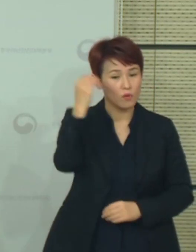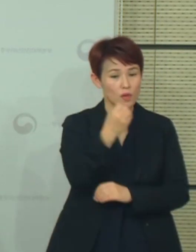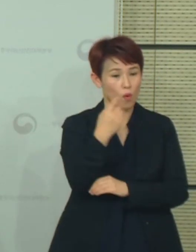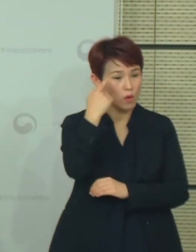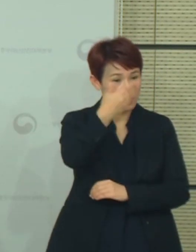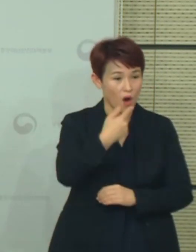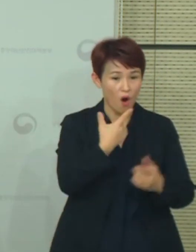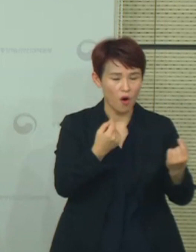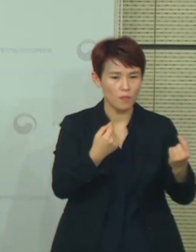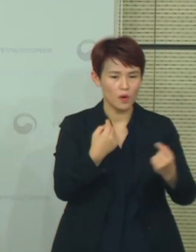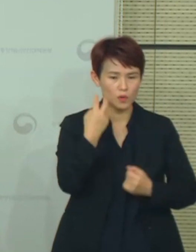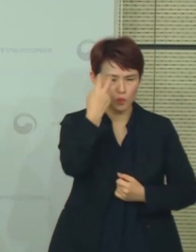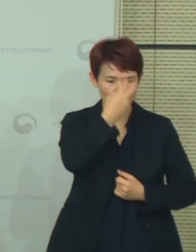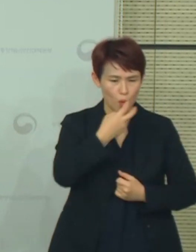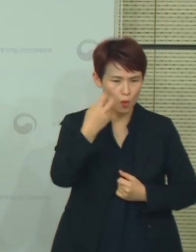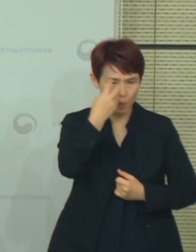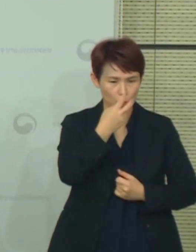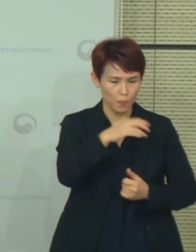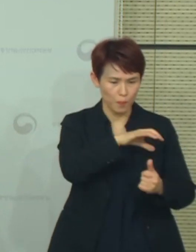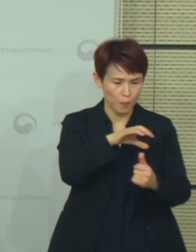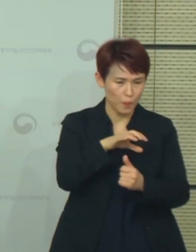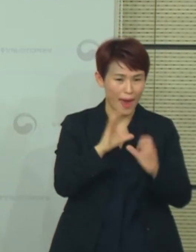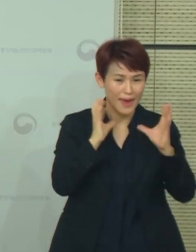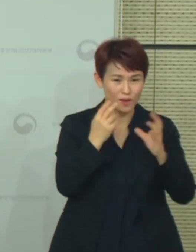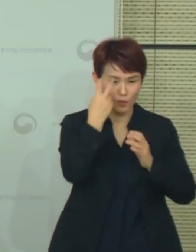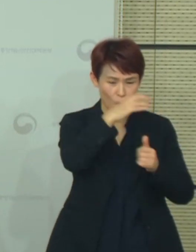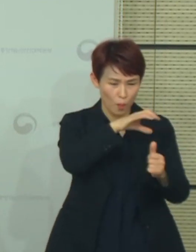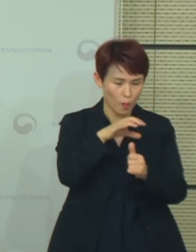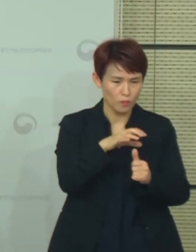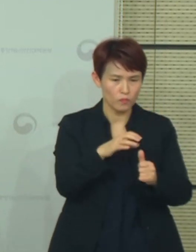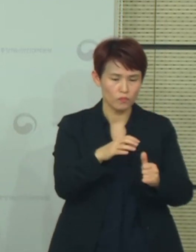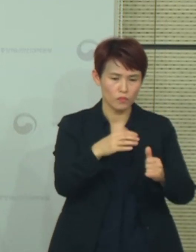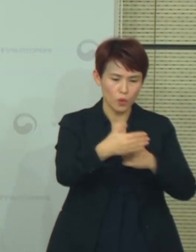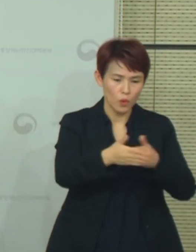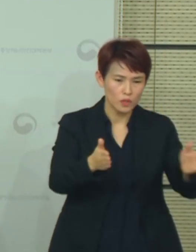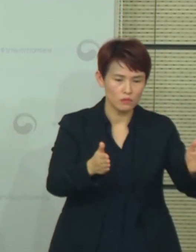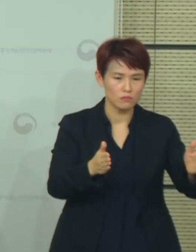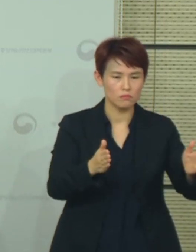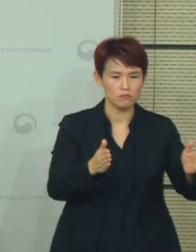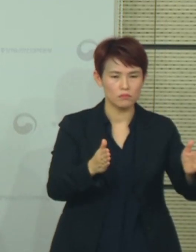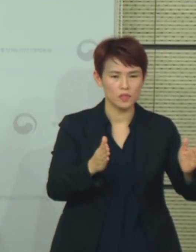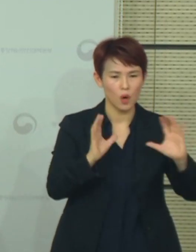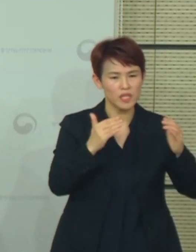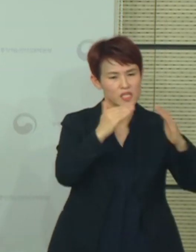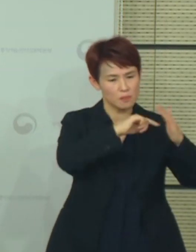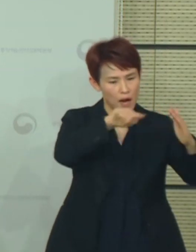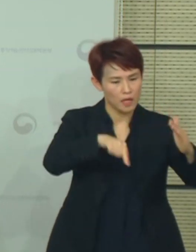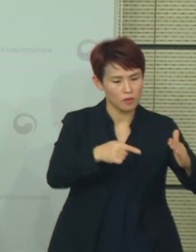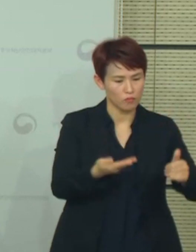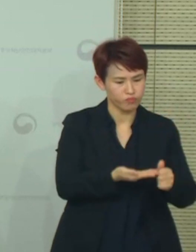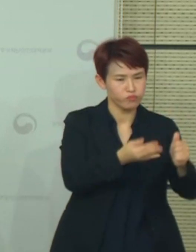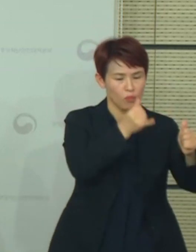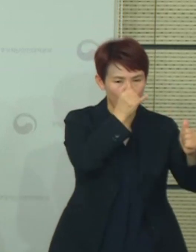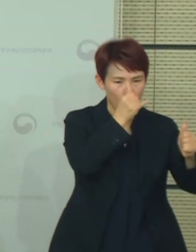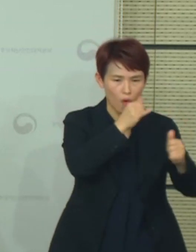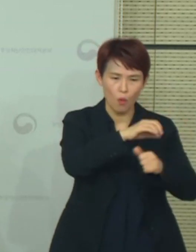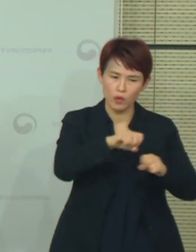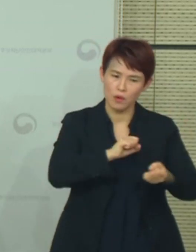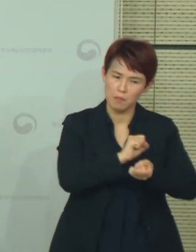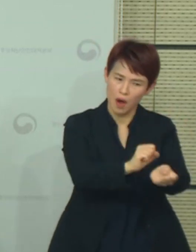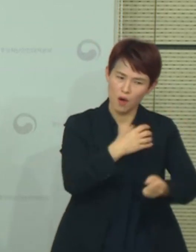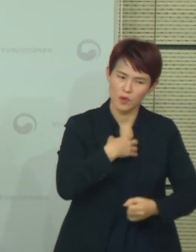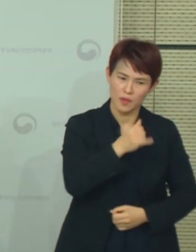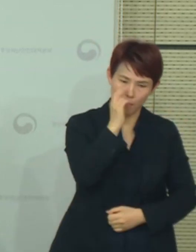그 돌봄 교실도 결과적으로 그 어린이집에서 이루어지는 거 아닌가요? 결국 감염 위기는 거의 똑같은 것 같은데 오히려 약간 뭐